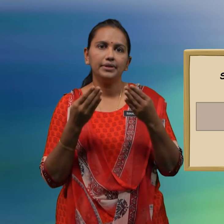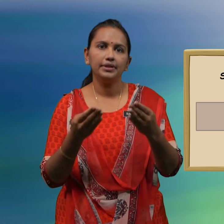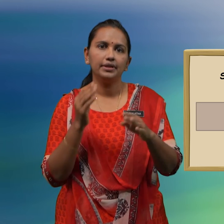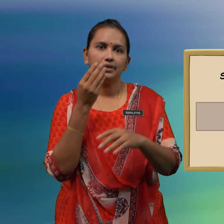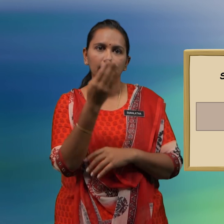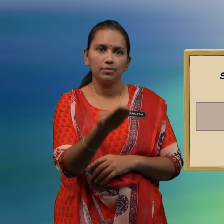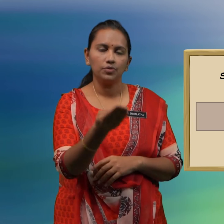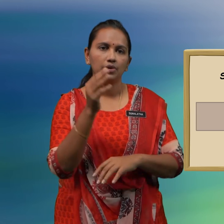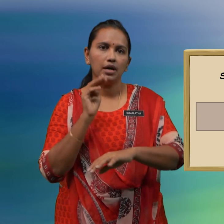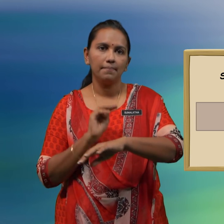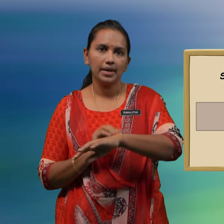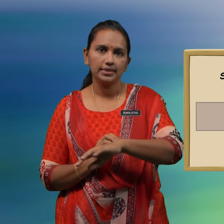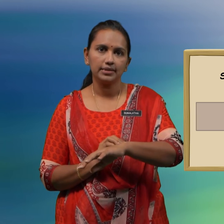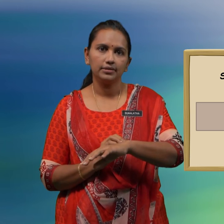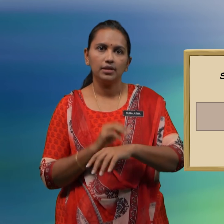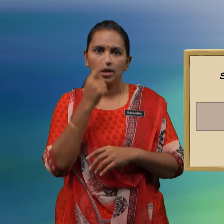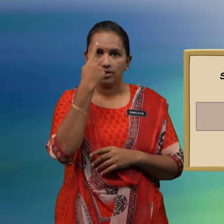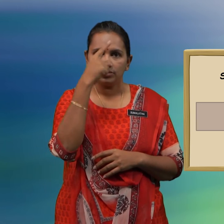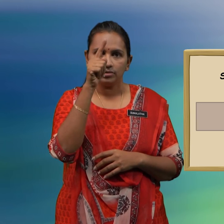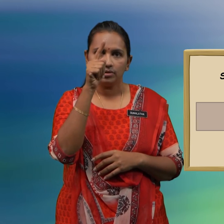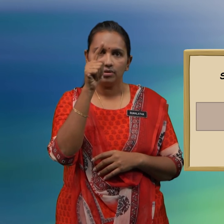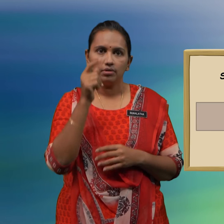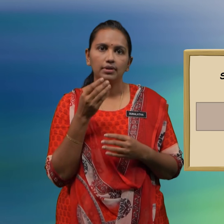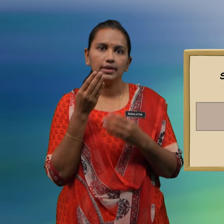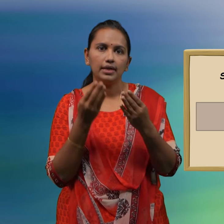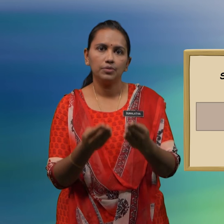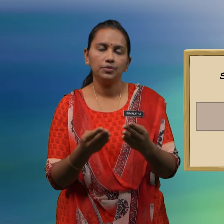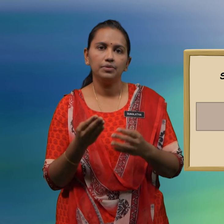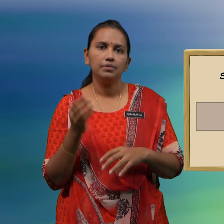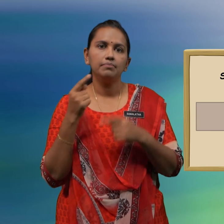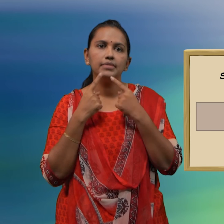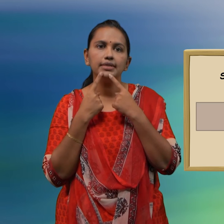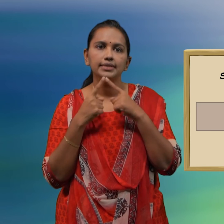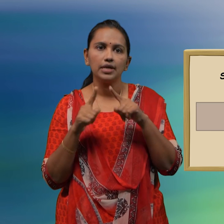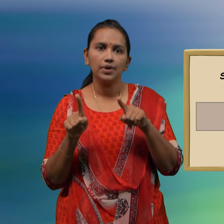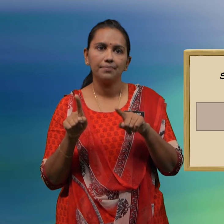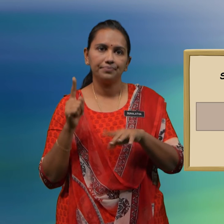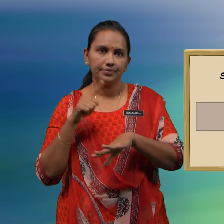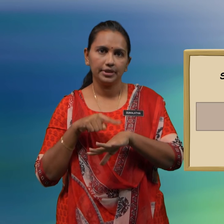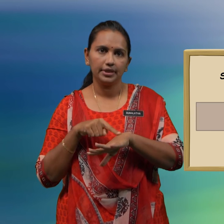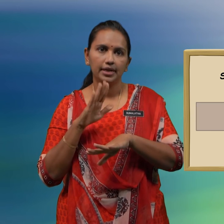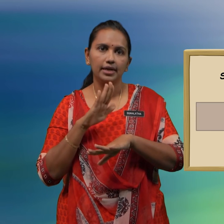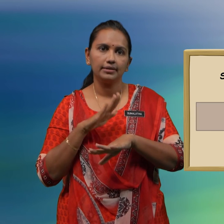beri kamu masa untuk kamu menjawab di